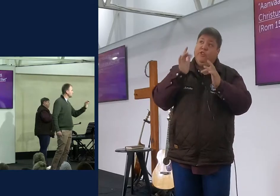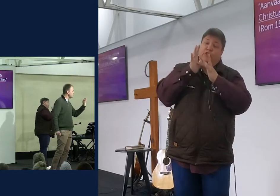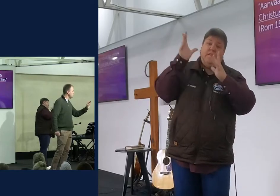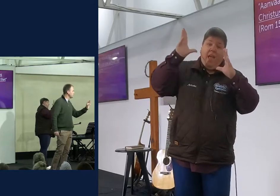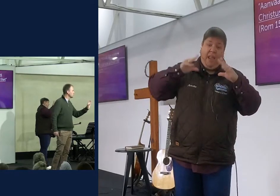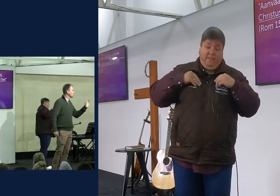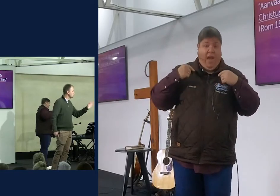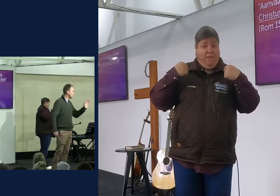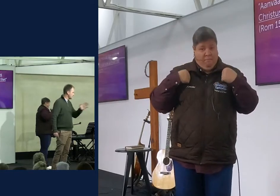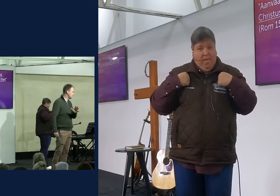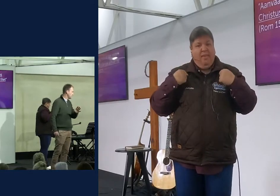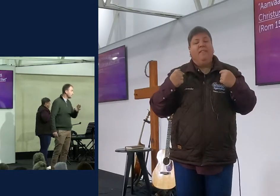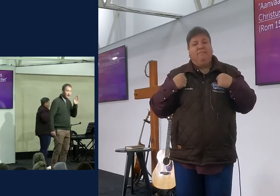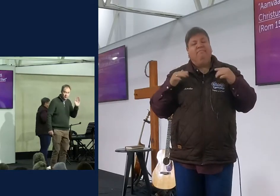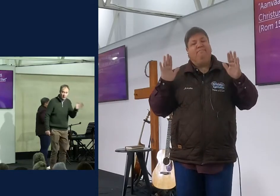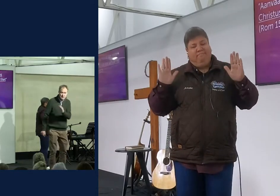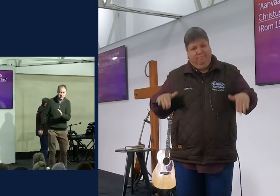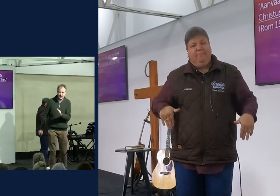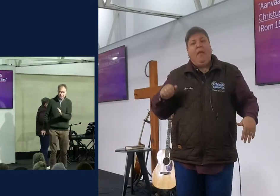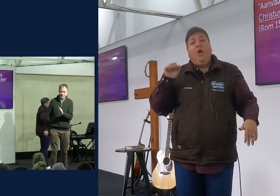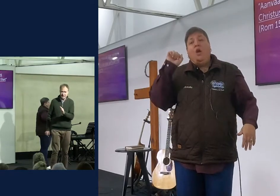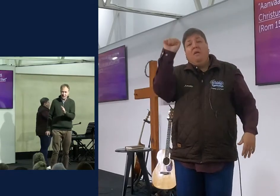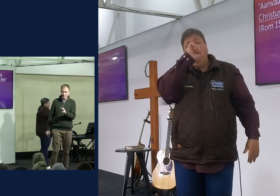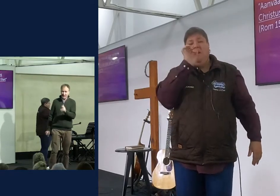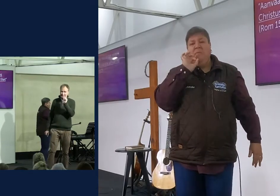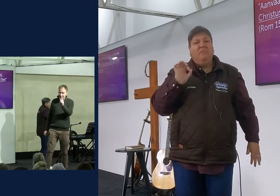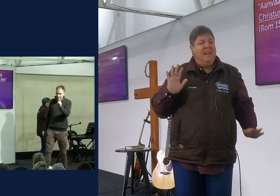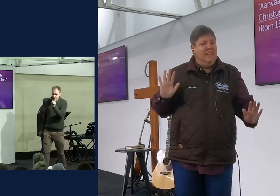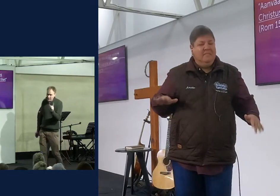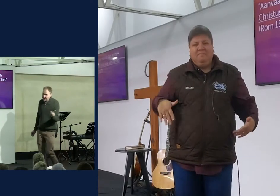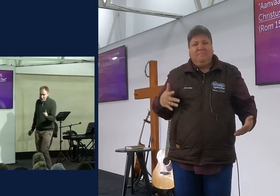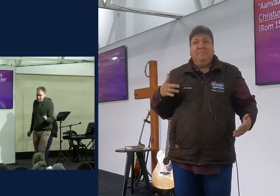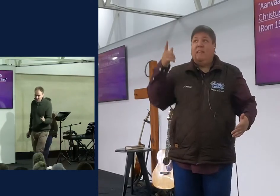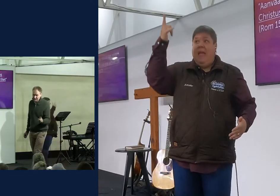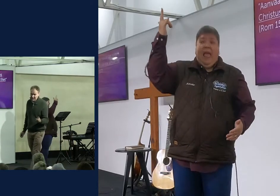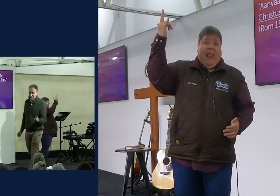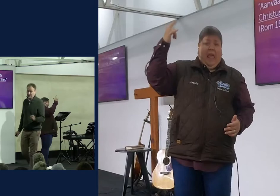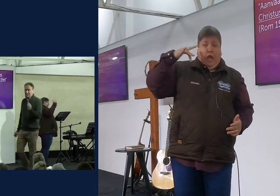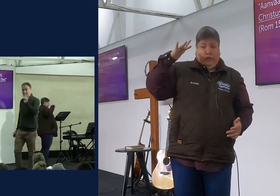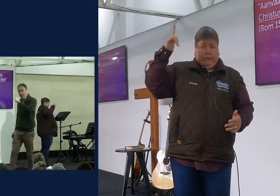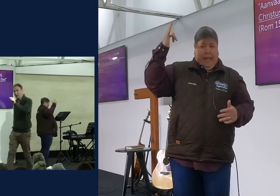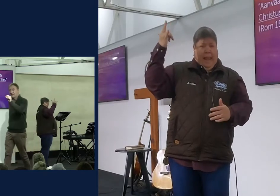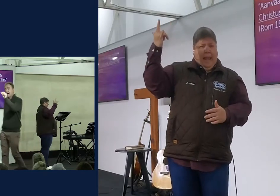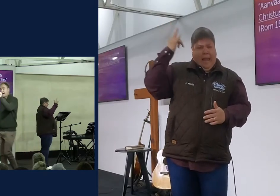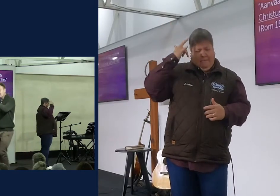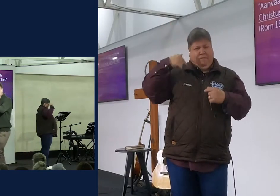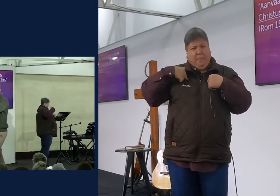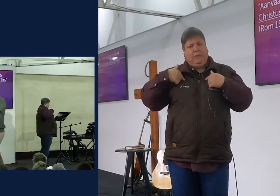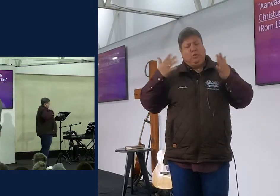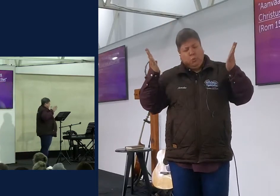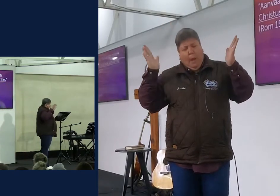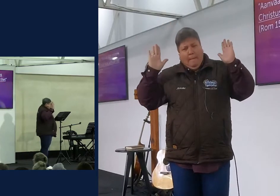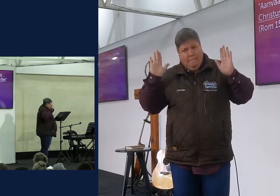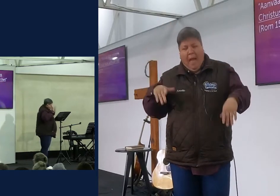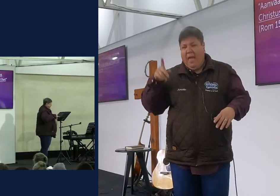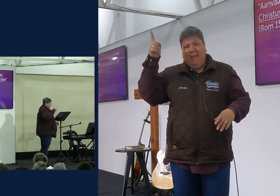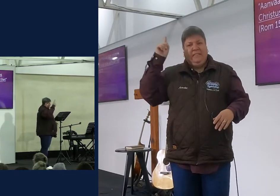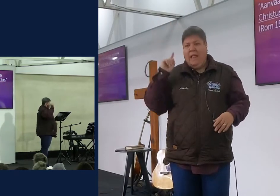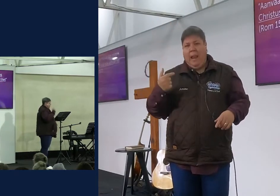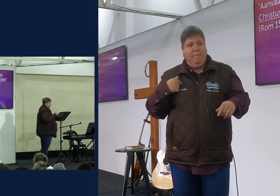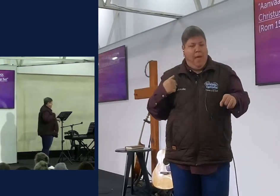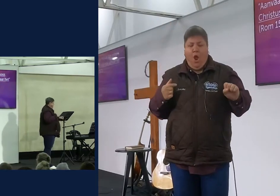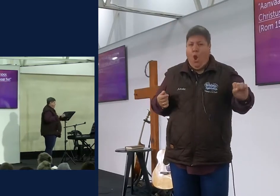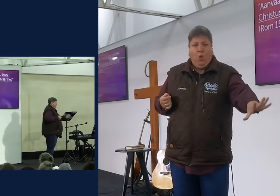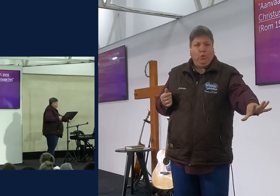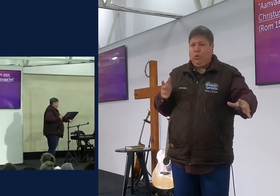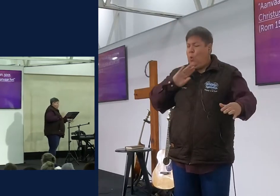die, jy hoer, ek sê nie die woorde soos ek is nie, want hy aanvaar my soos ek is, maar hy is te lief vir my om my te los, soos wat ek is, so dat ons daar, hardkoppige en hardnekige sonde in jou